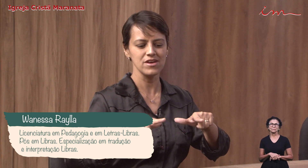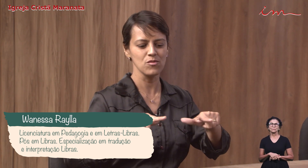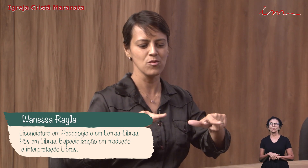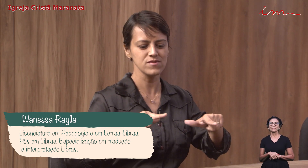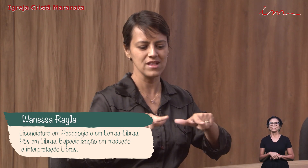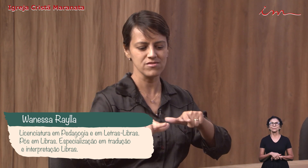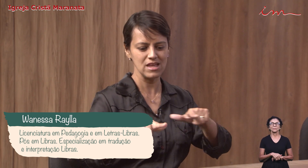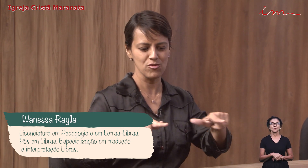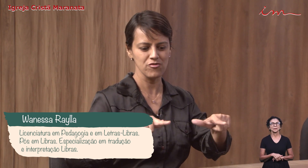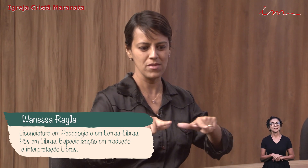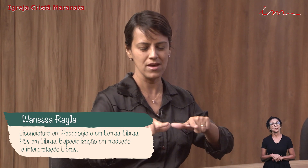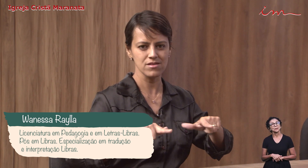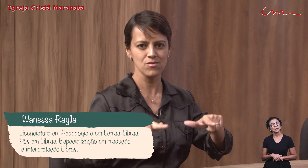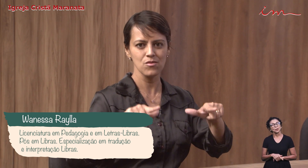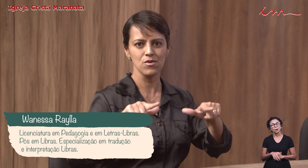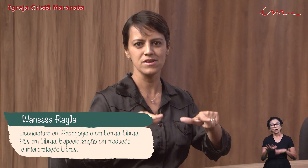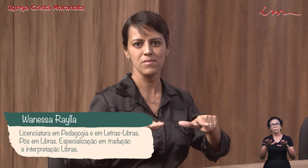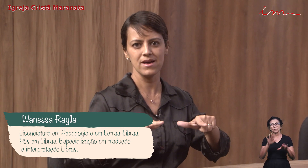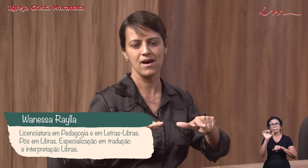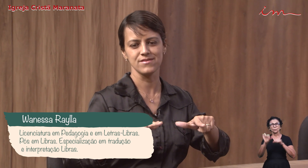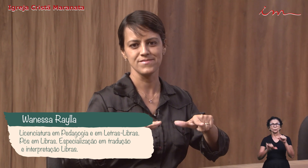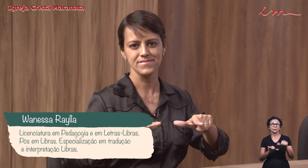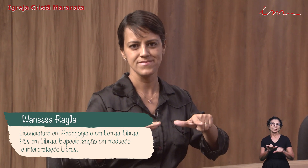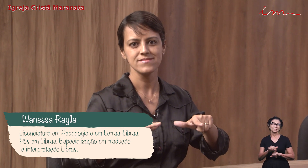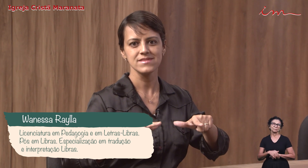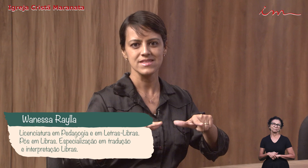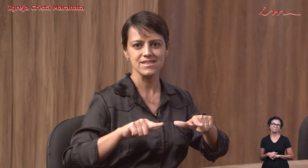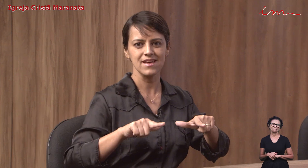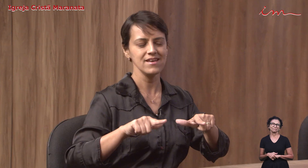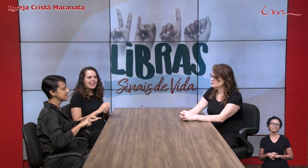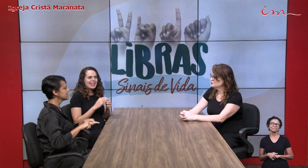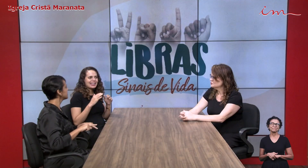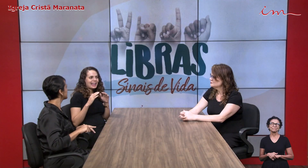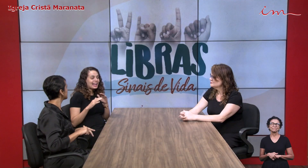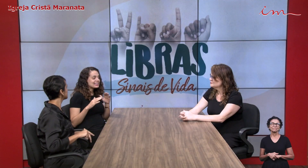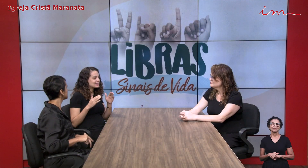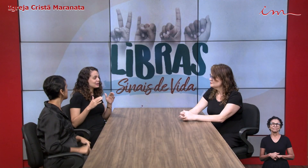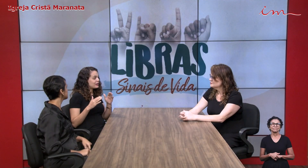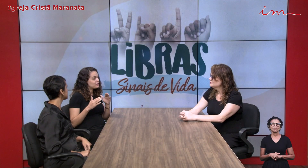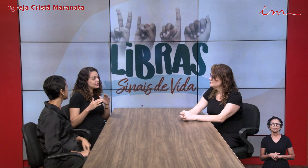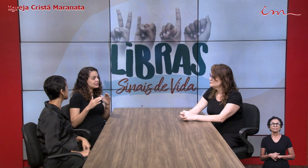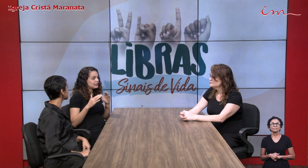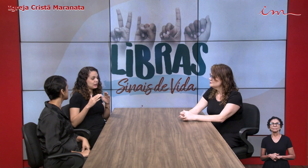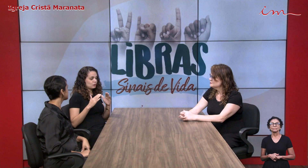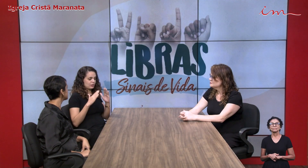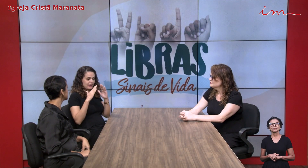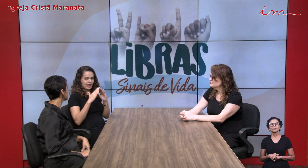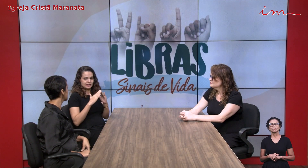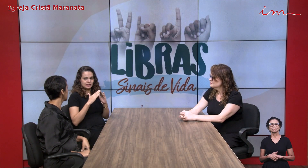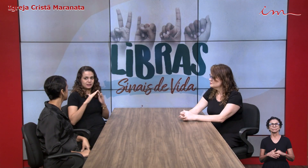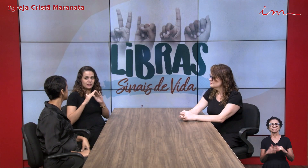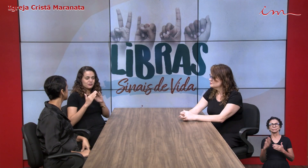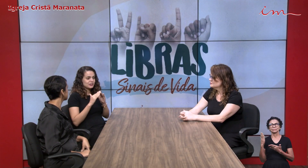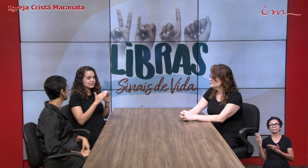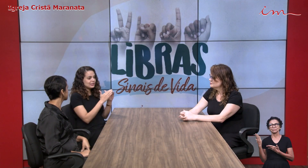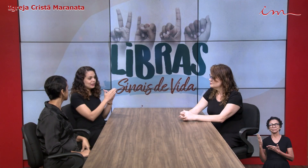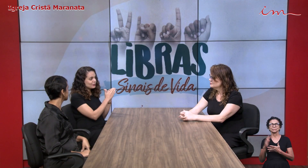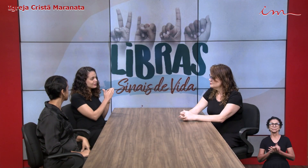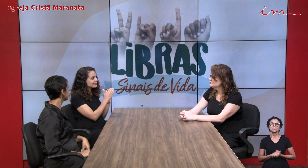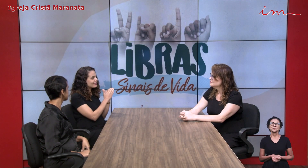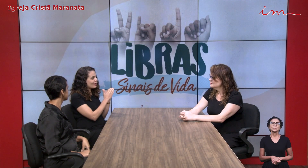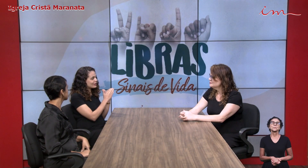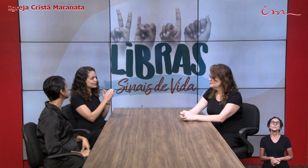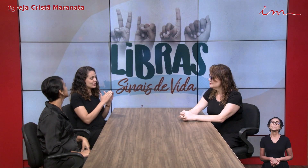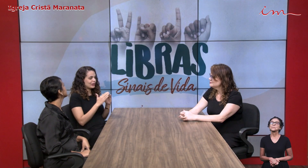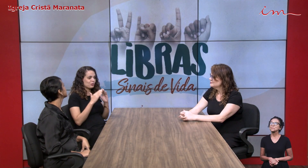Então, tá vendo? Um sinal tem movimento, o outro é parado. Exatamente. Casa também, vizinho. Casa,